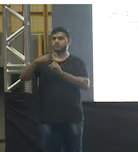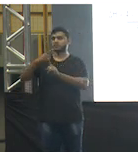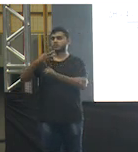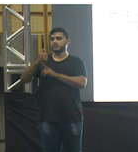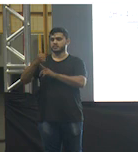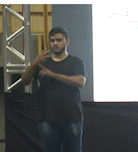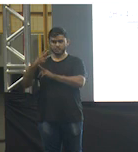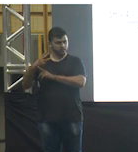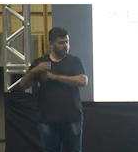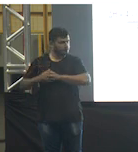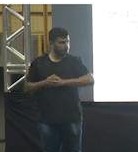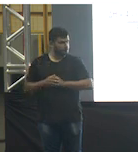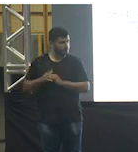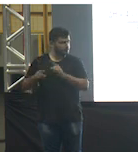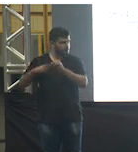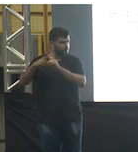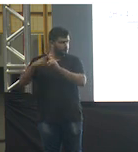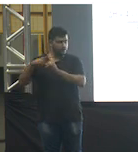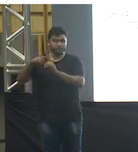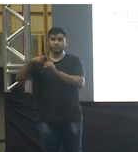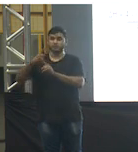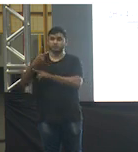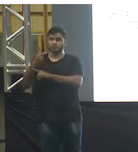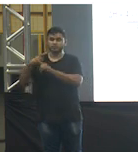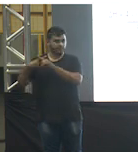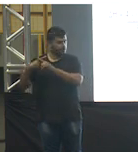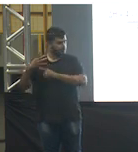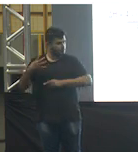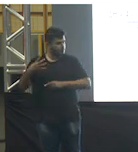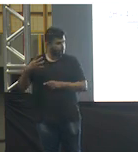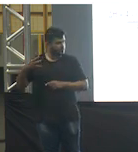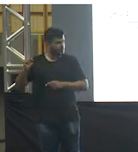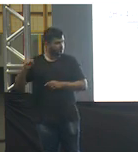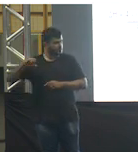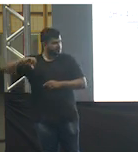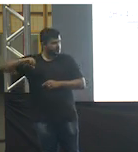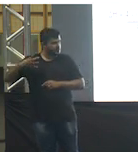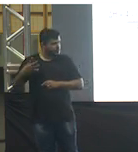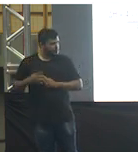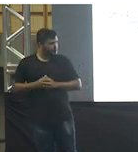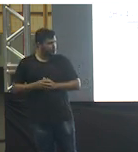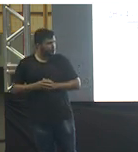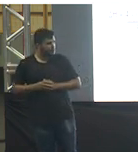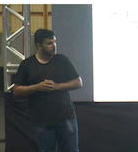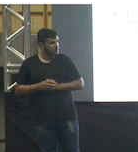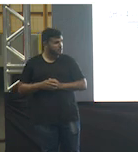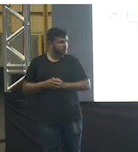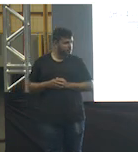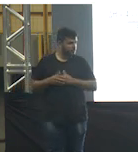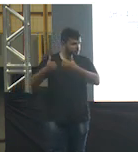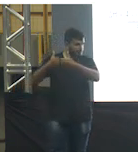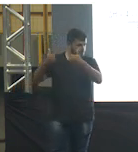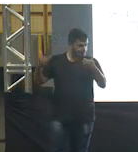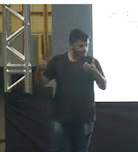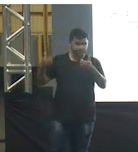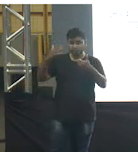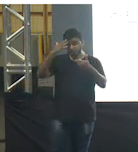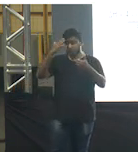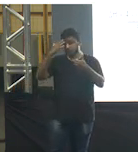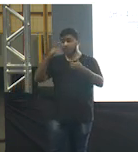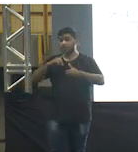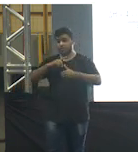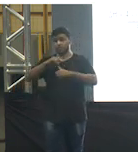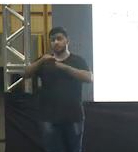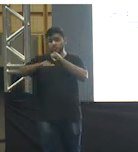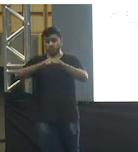mais 2 vezes 494. Levi, por que está com o sinal de mais na frente? Porque é reagente. E no reagente sempre